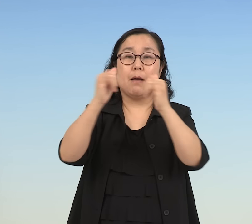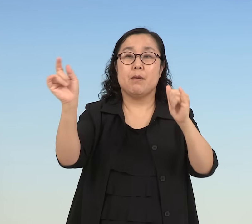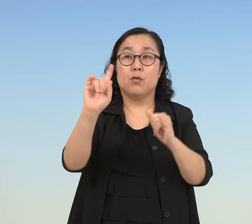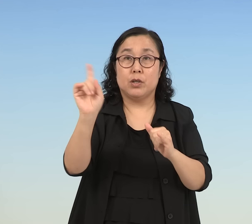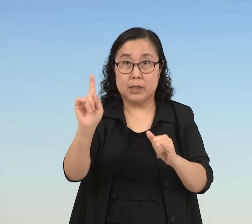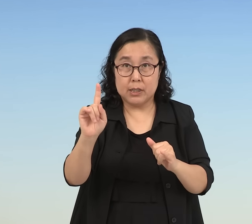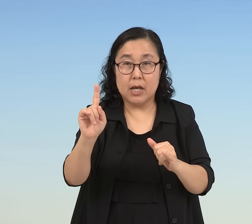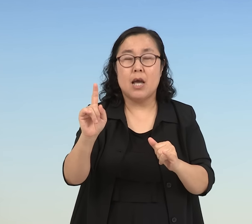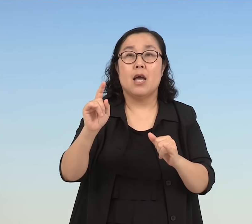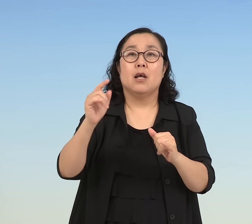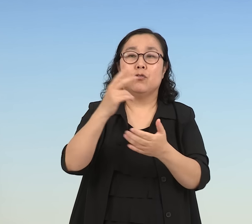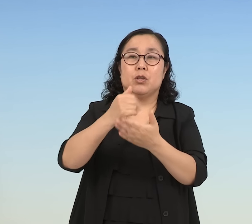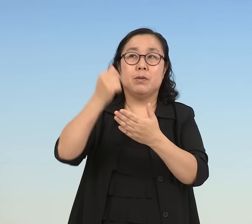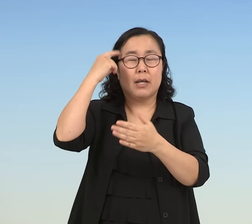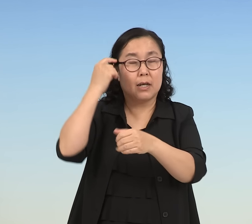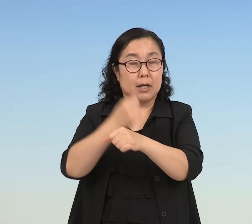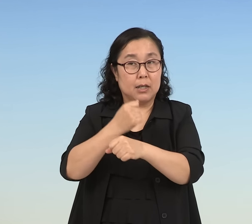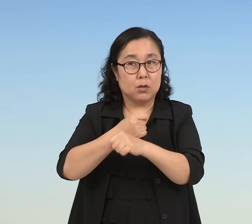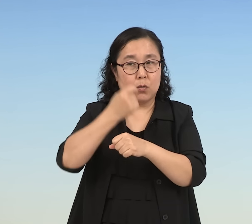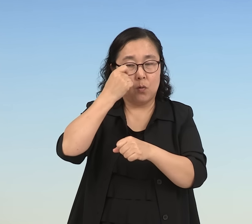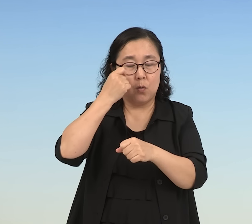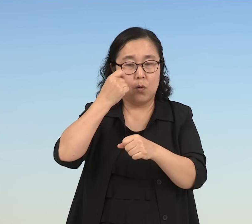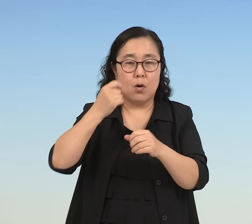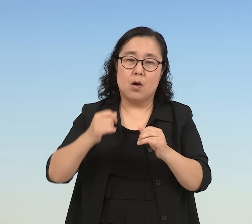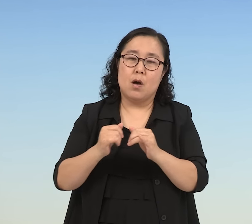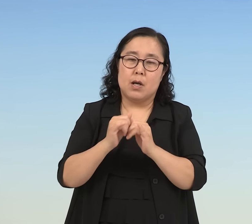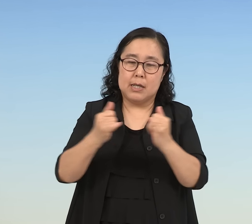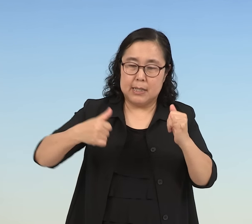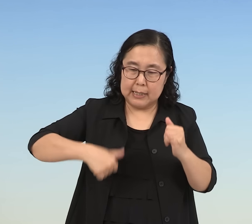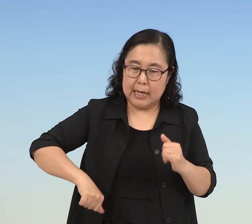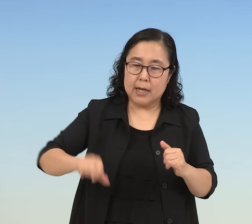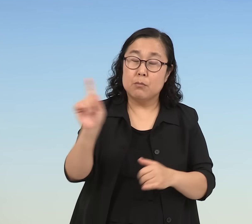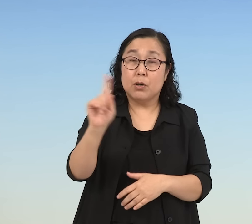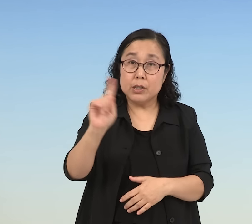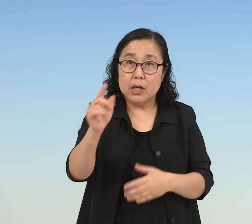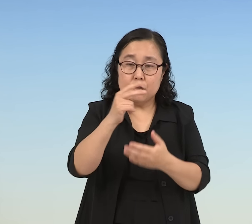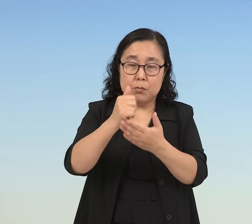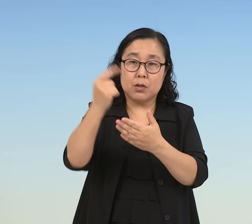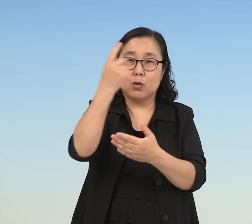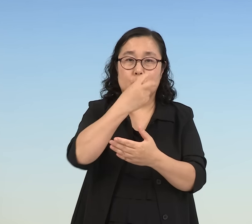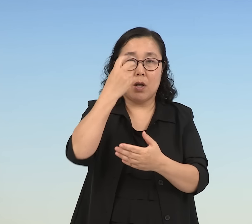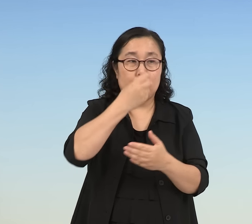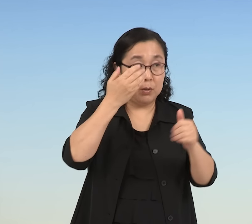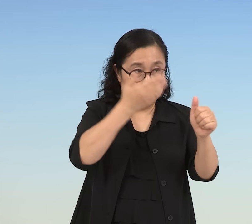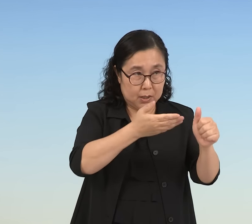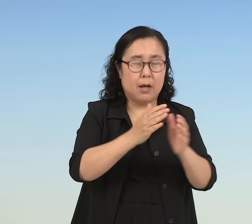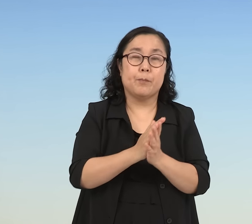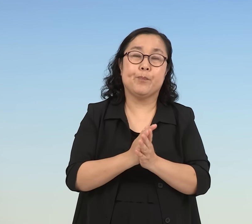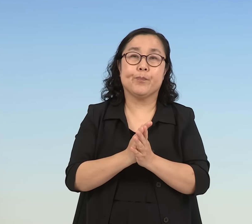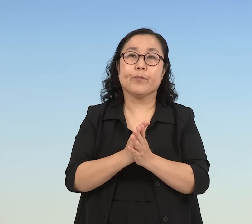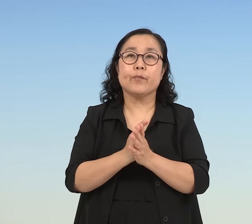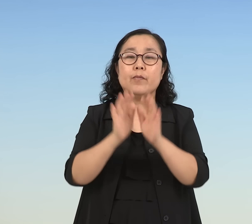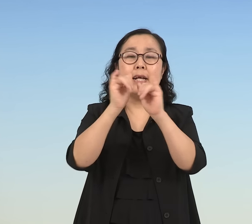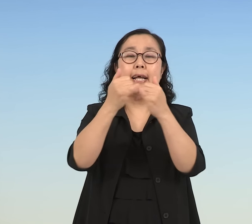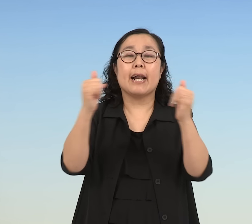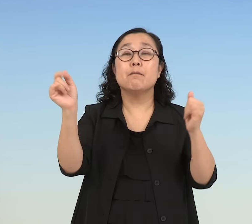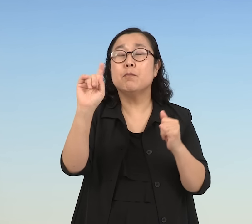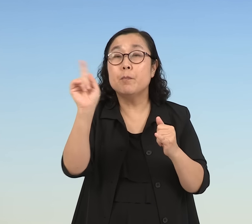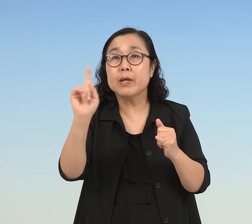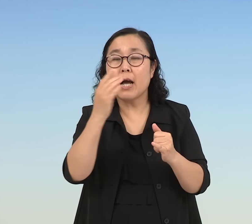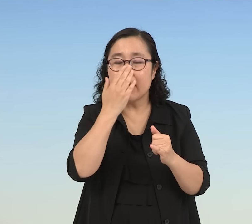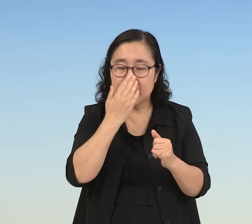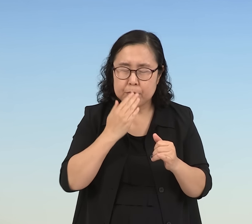그를 생각하시며 인자가 무엇이기에 주께서 그를 돌보시나이까. 여기 나오는 이 사람이 무엇이기 할 때 이